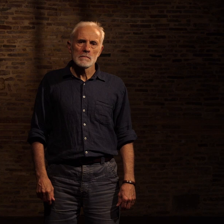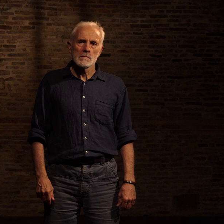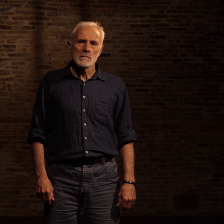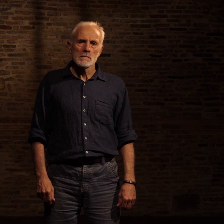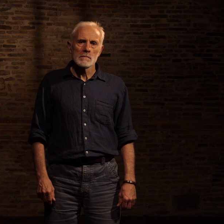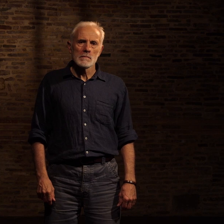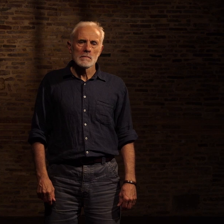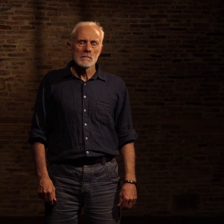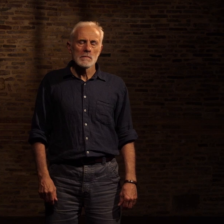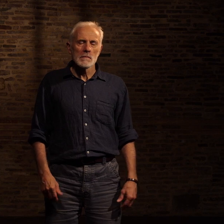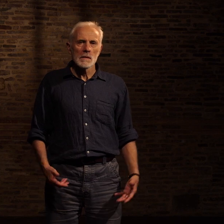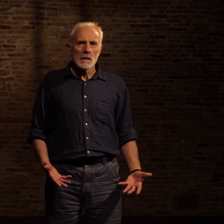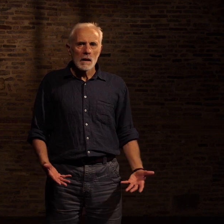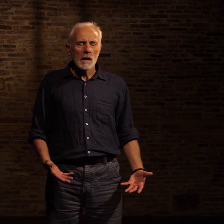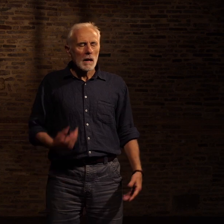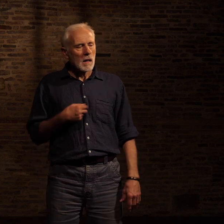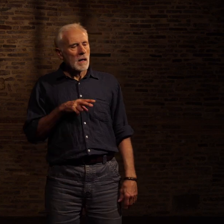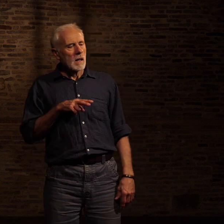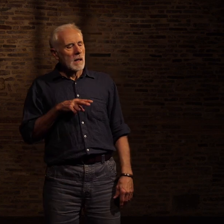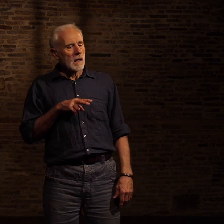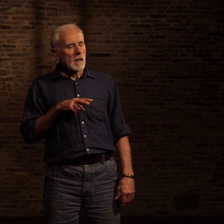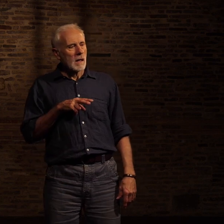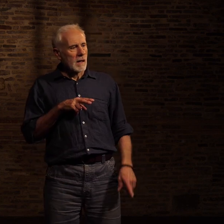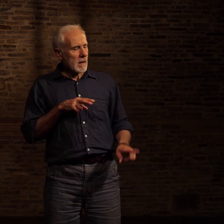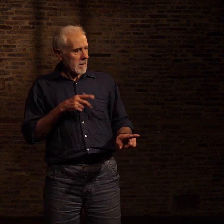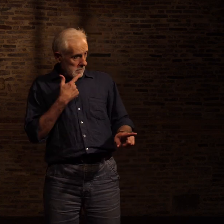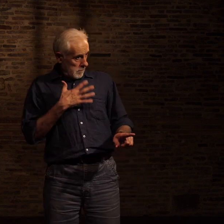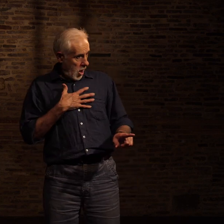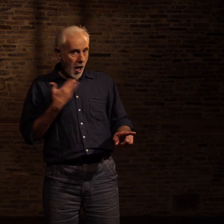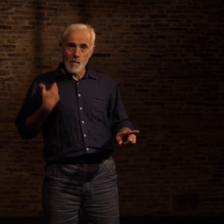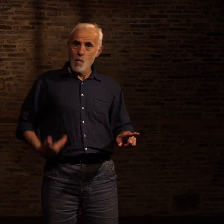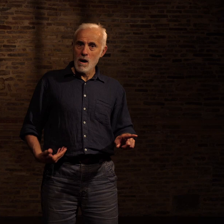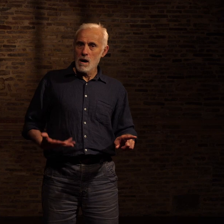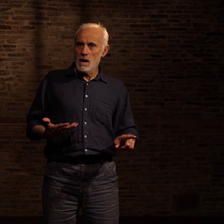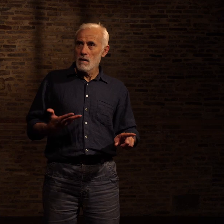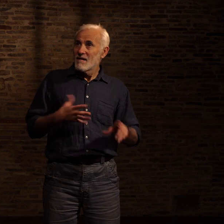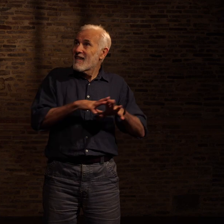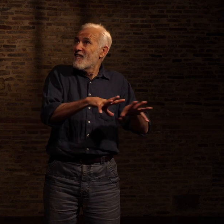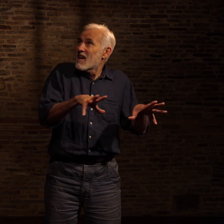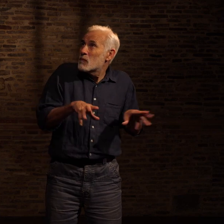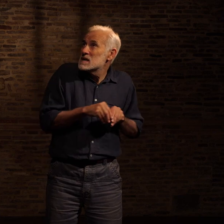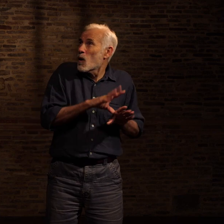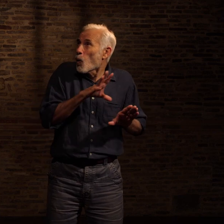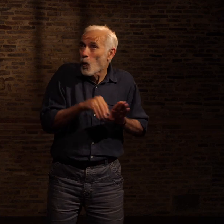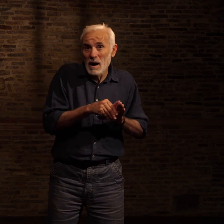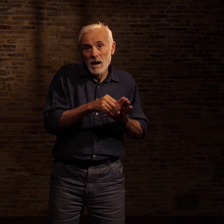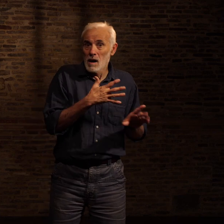j'ai alors constaté que les gens avaient peur de moi même les membres de ma propre famille